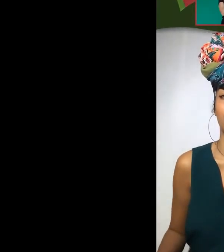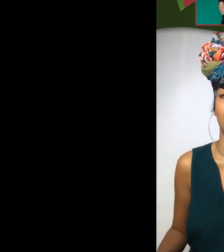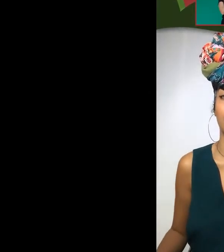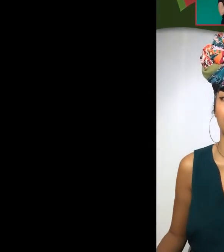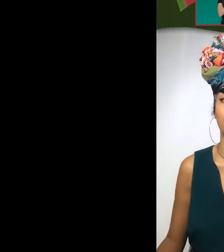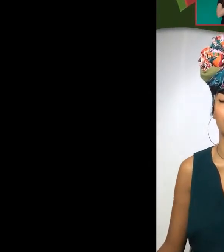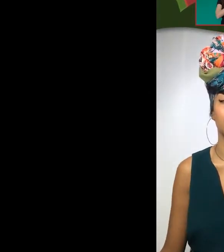longe